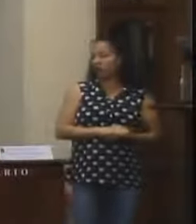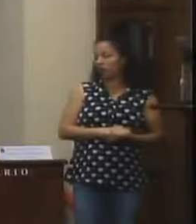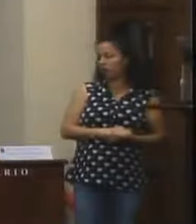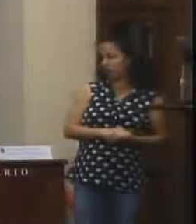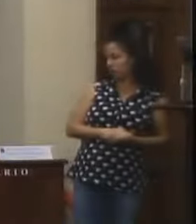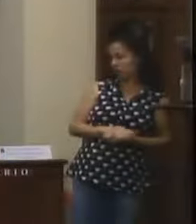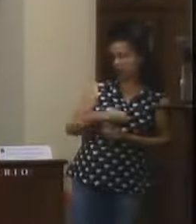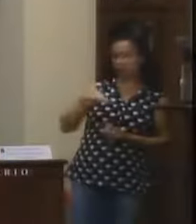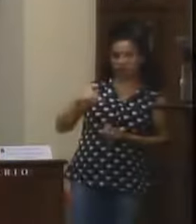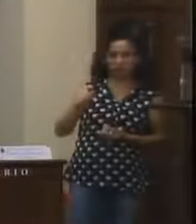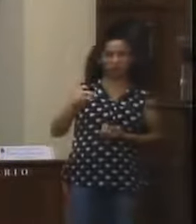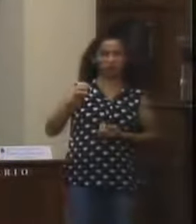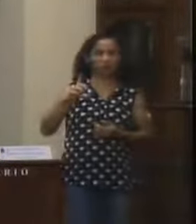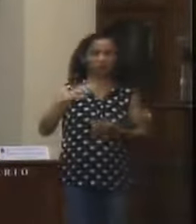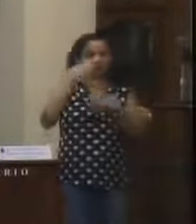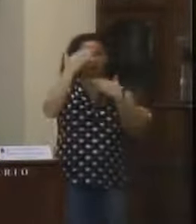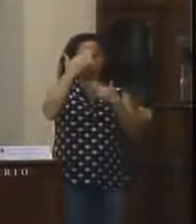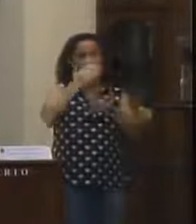Marcelo.